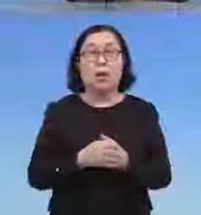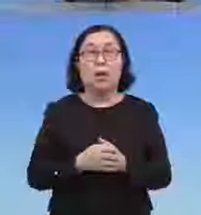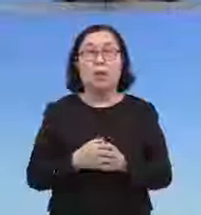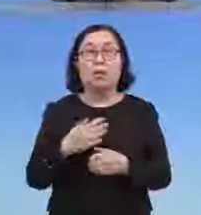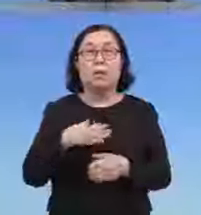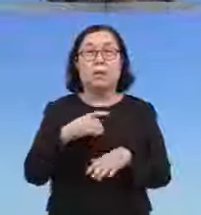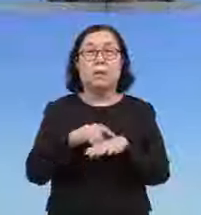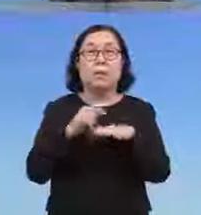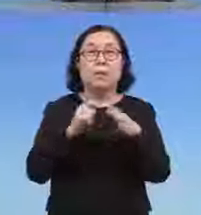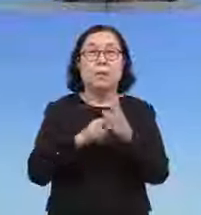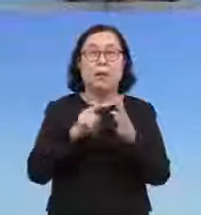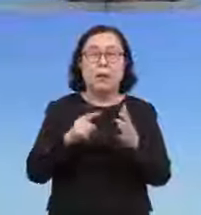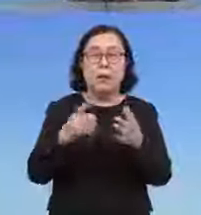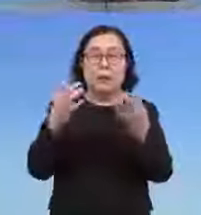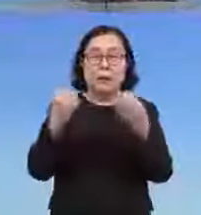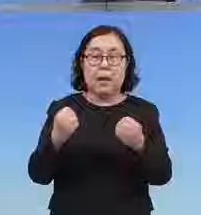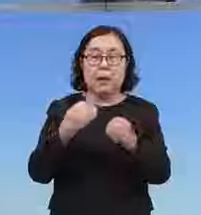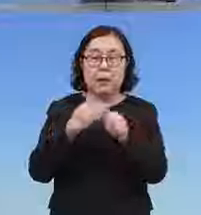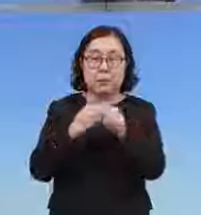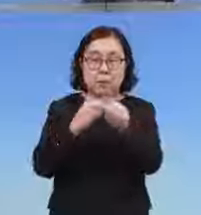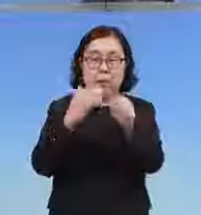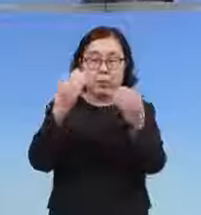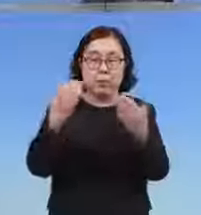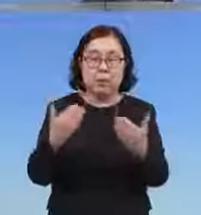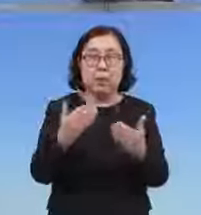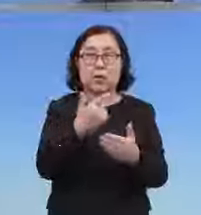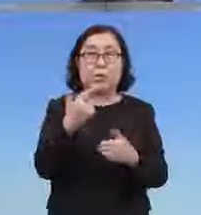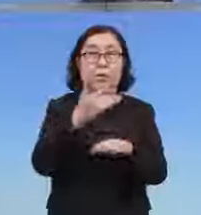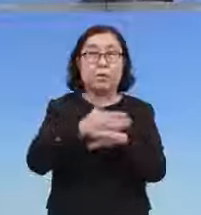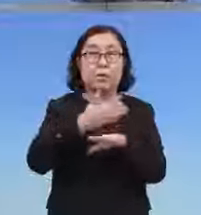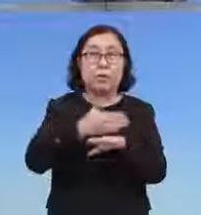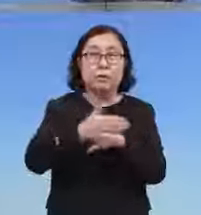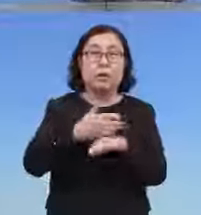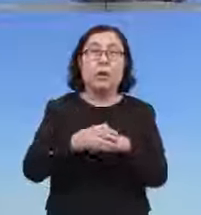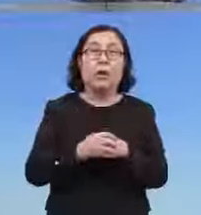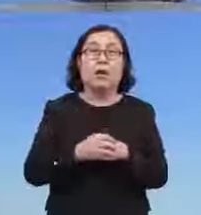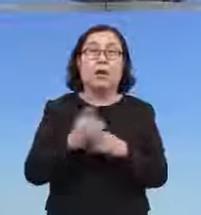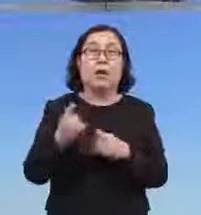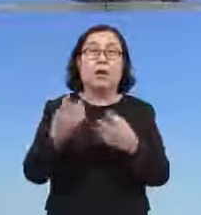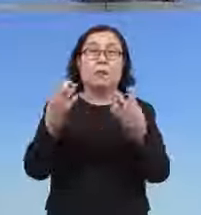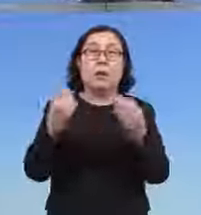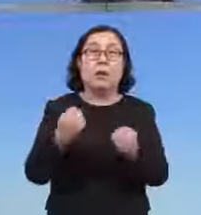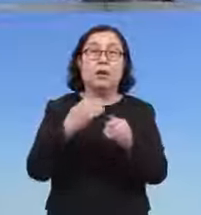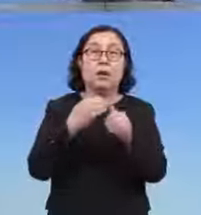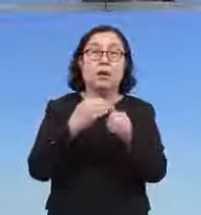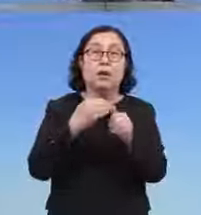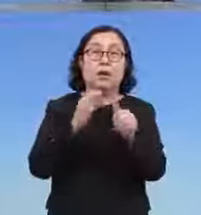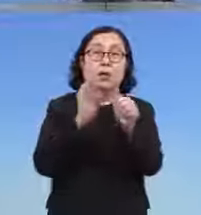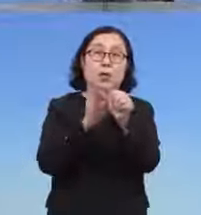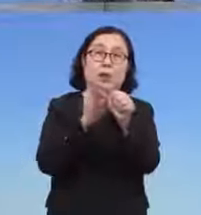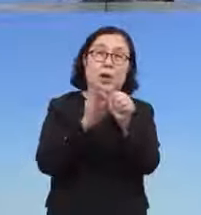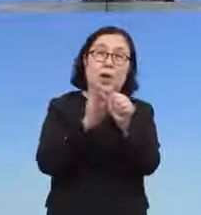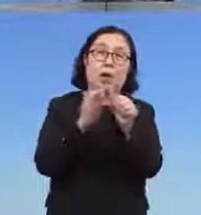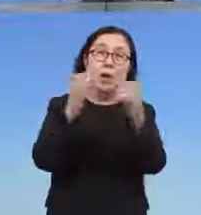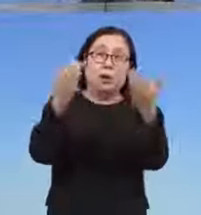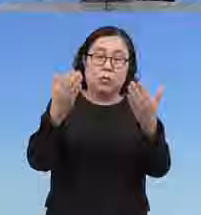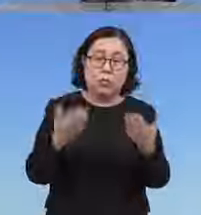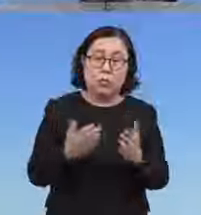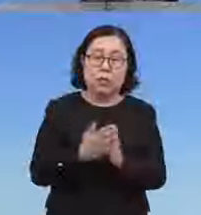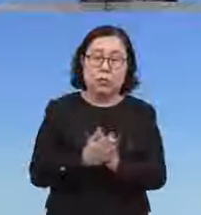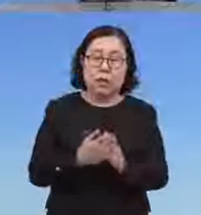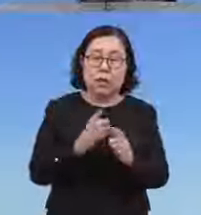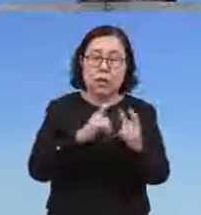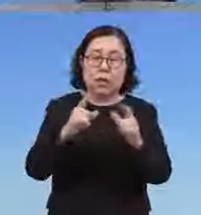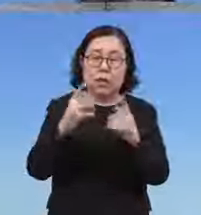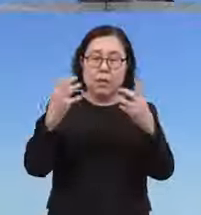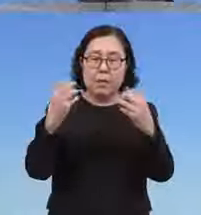계시는데요, 근데 제 마음에 이렇게 많이 보내주시는 것 대단히 감사하지만, 이렇게 많이 보내주시는 것보다